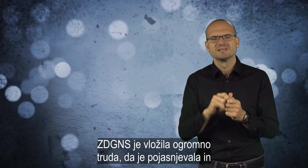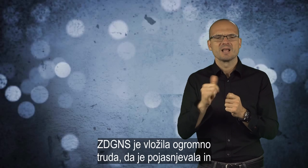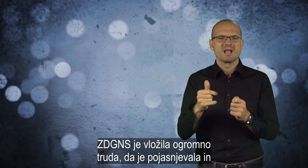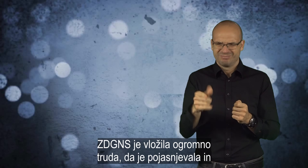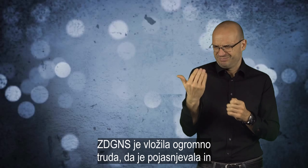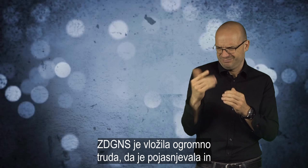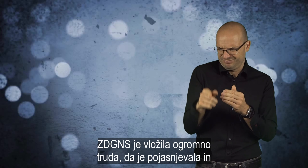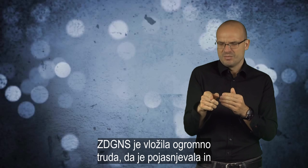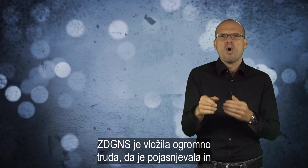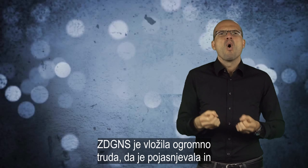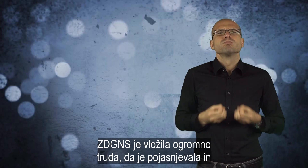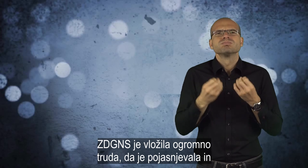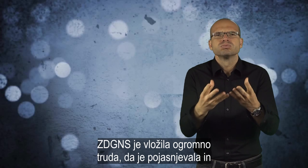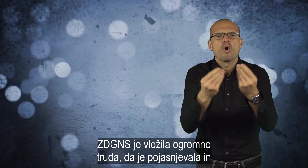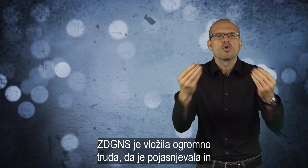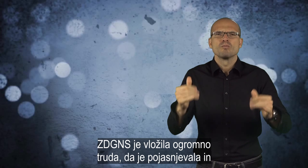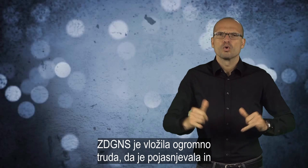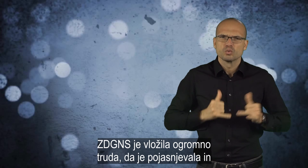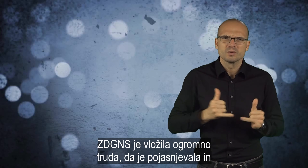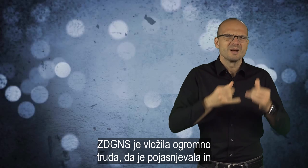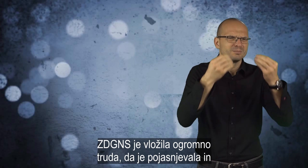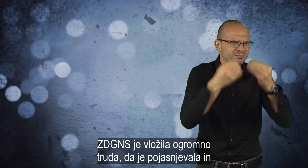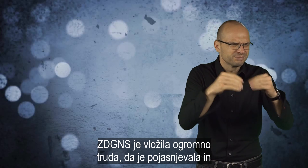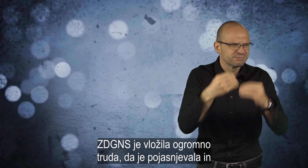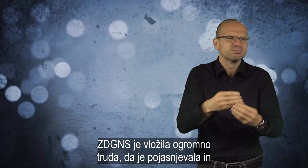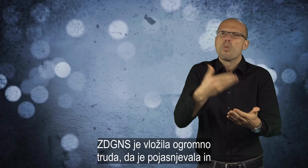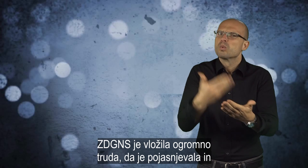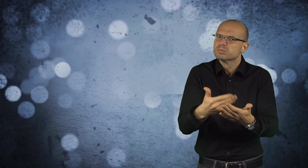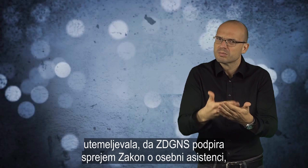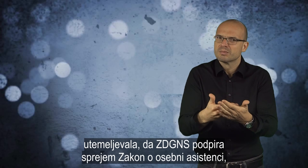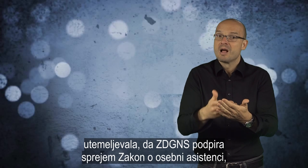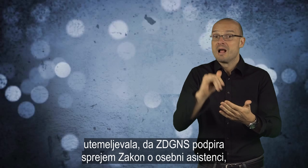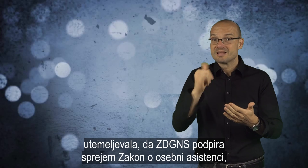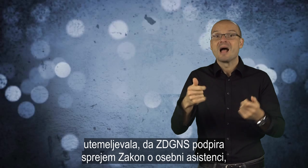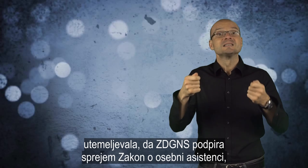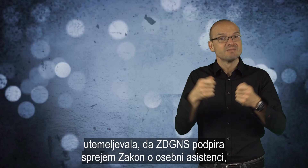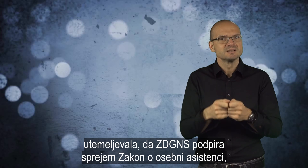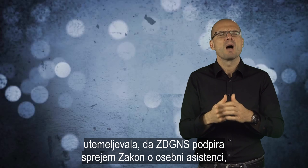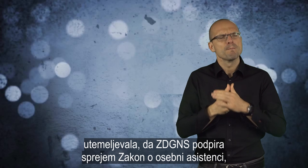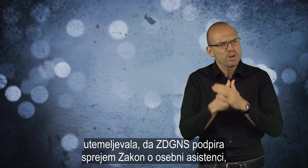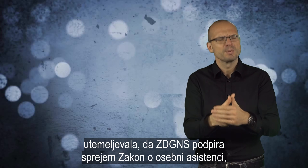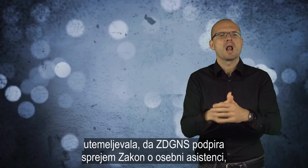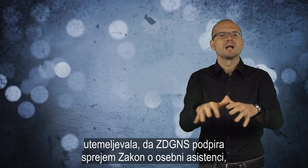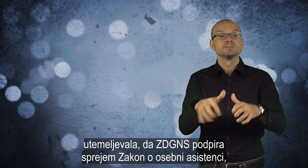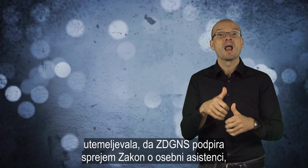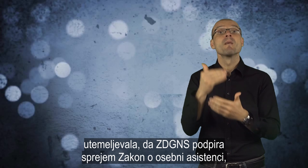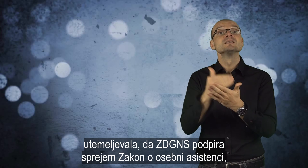Zveza je vložila ogromno truda, da je pojasnjevala in utemeljevala, da zveza podpira sprejem zakona